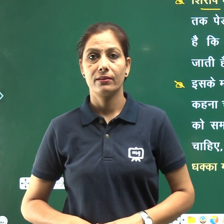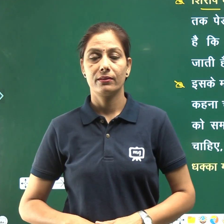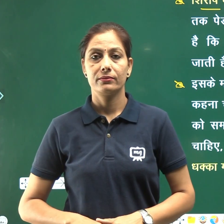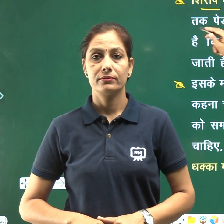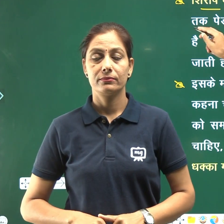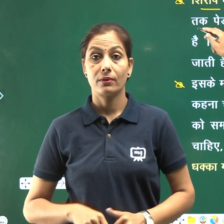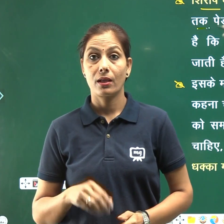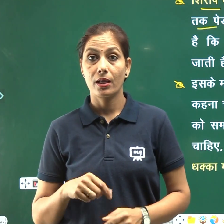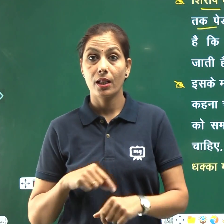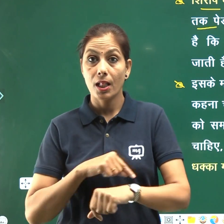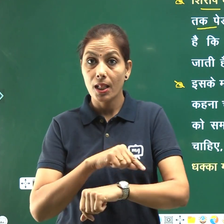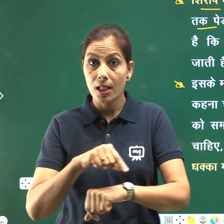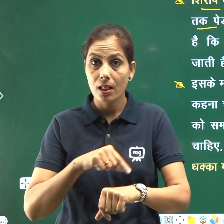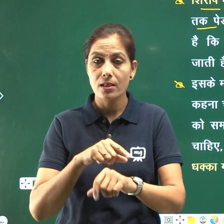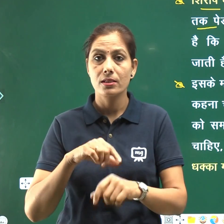इतने समय तक